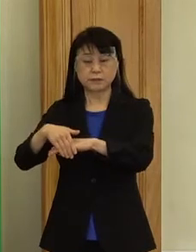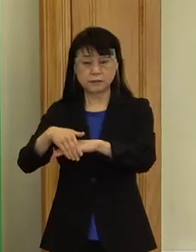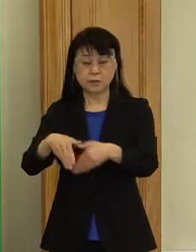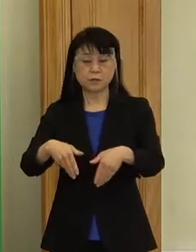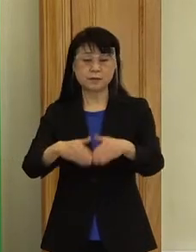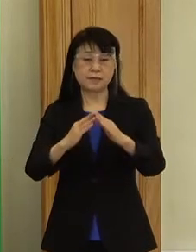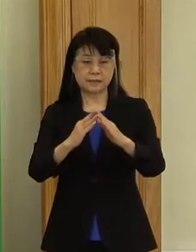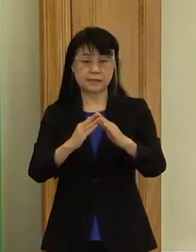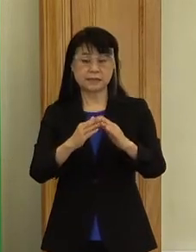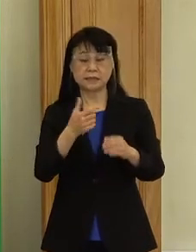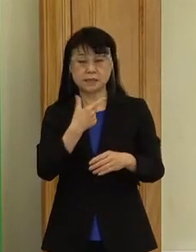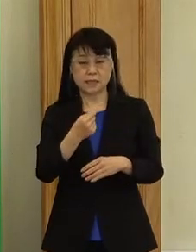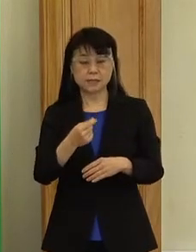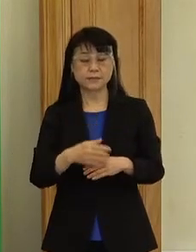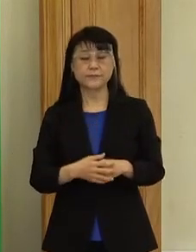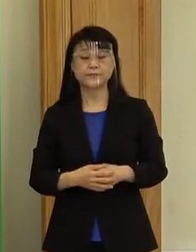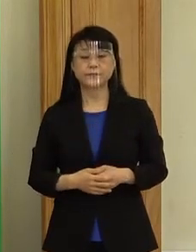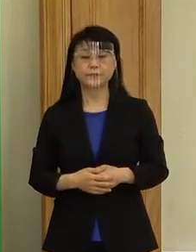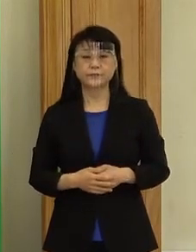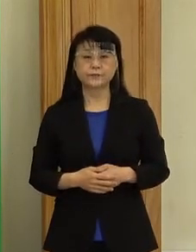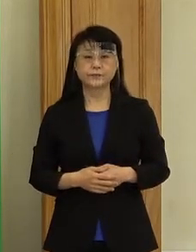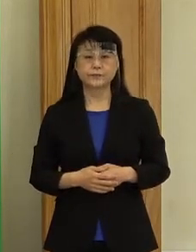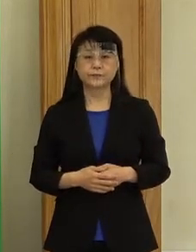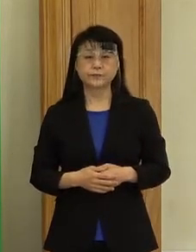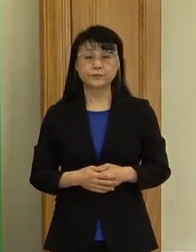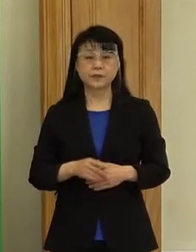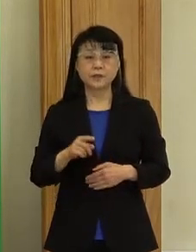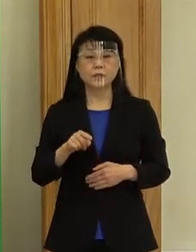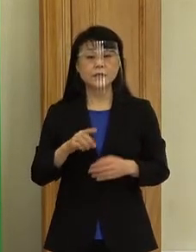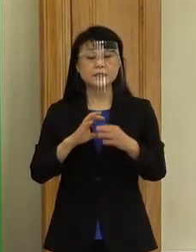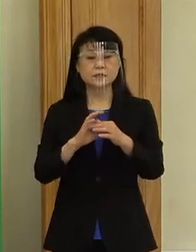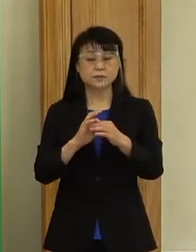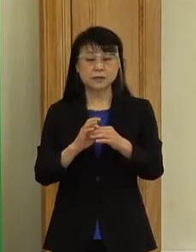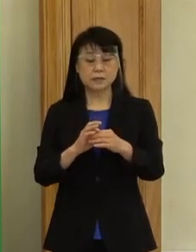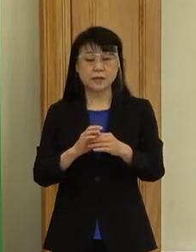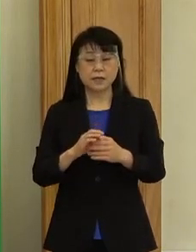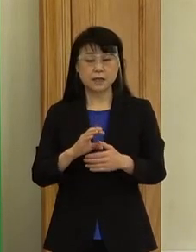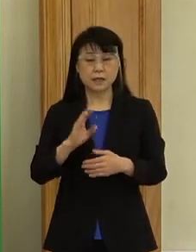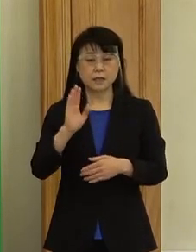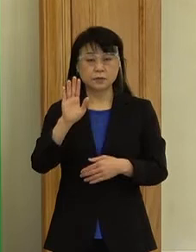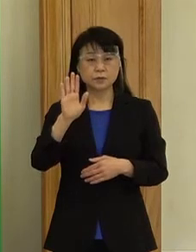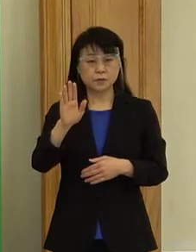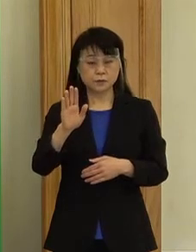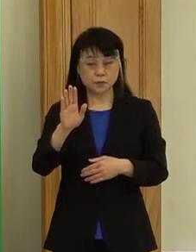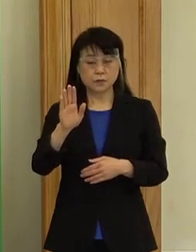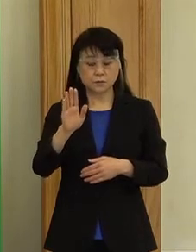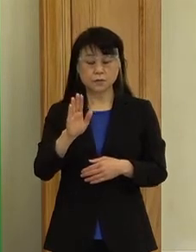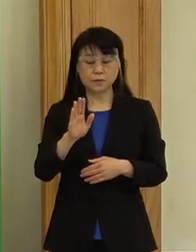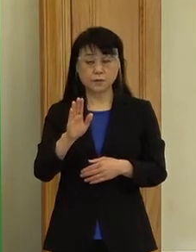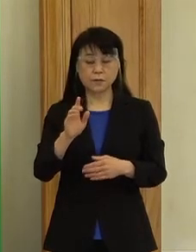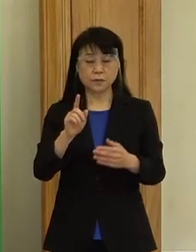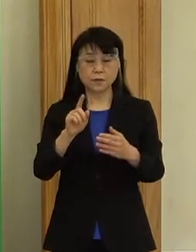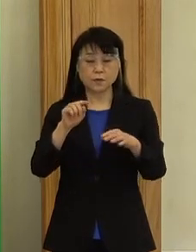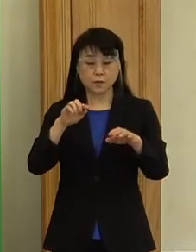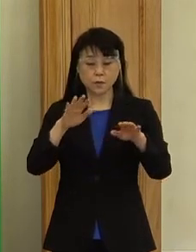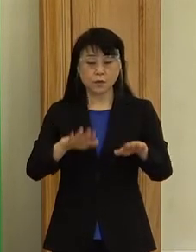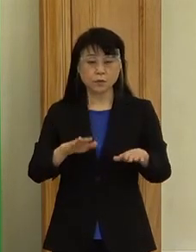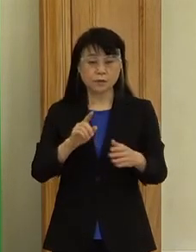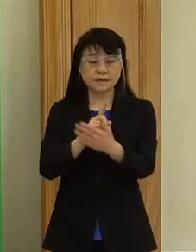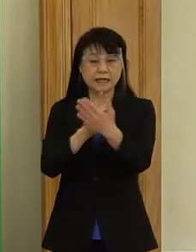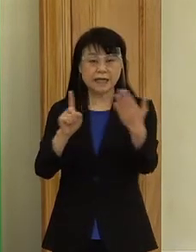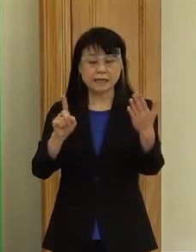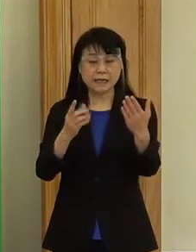口を設置をしたいというふうに考えています。これについては後ほど、本会見が終わって遅滞